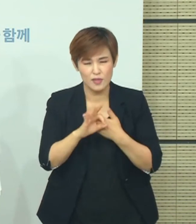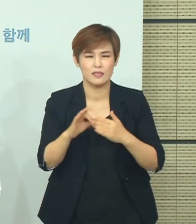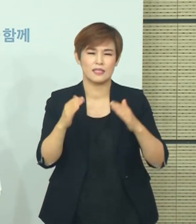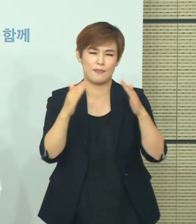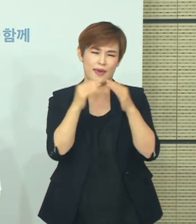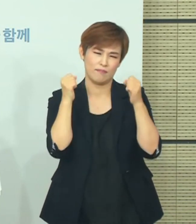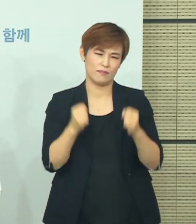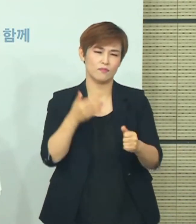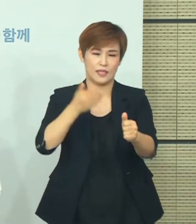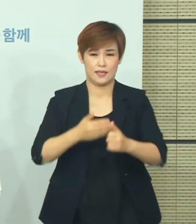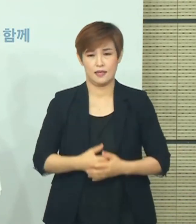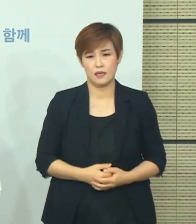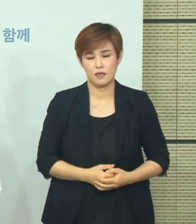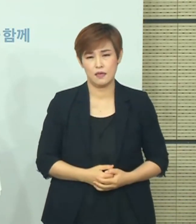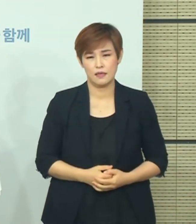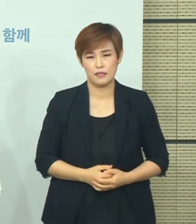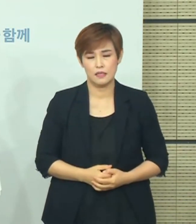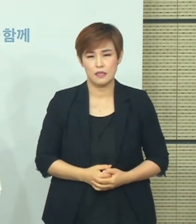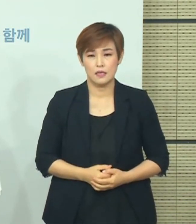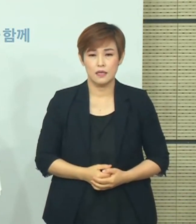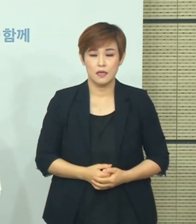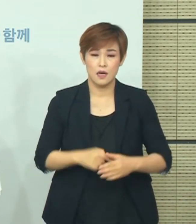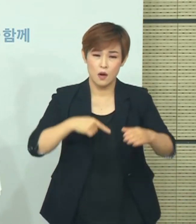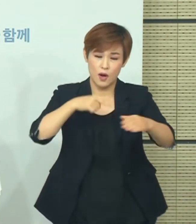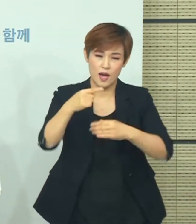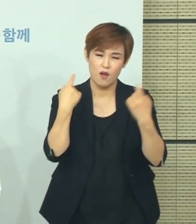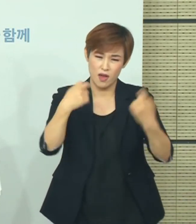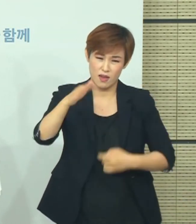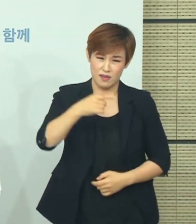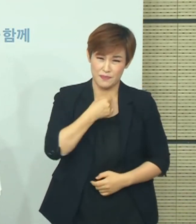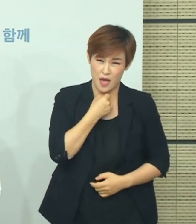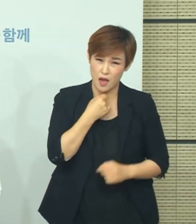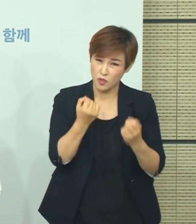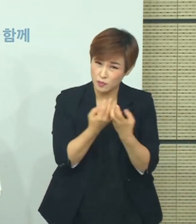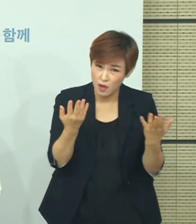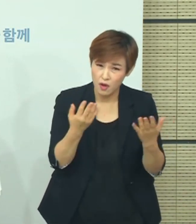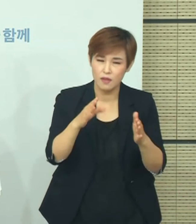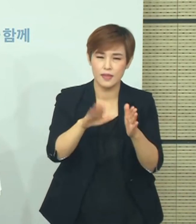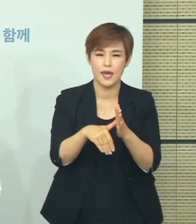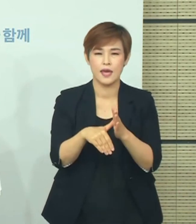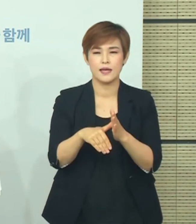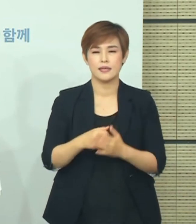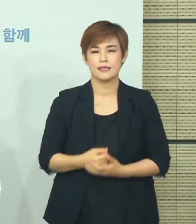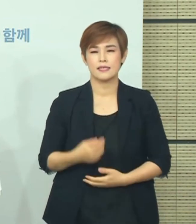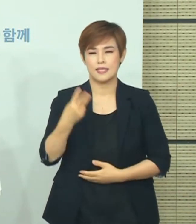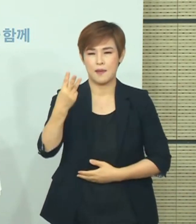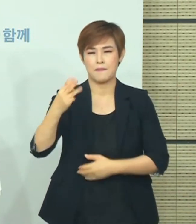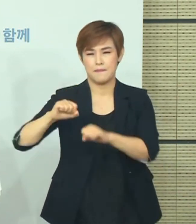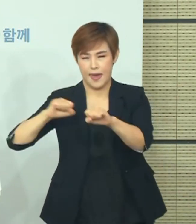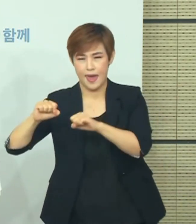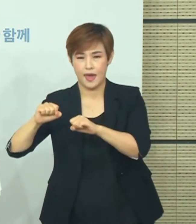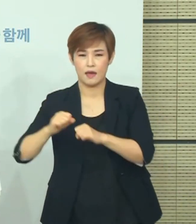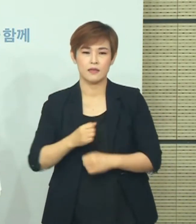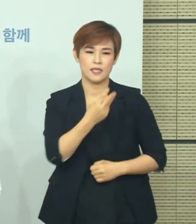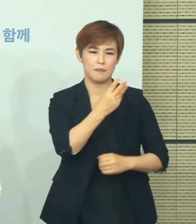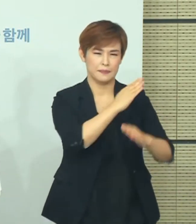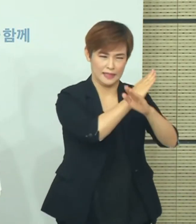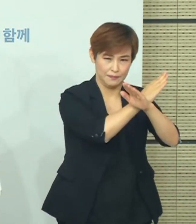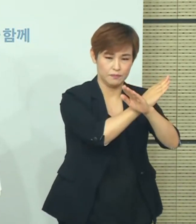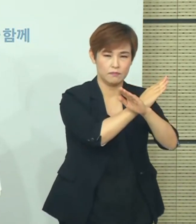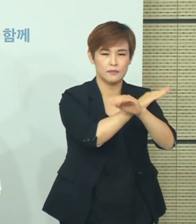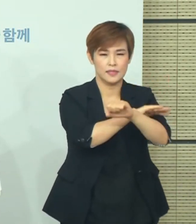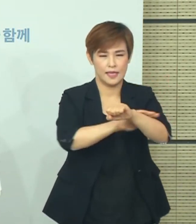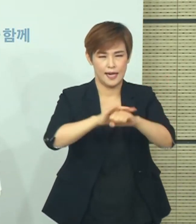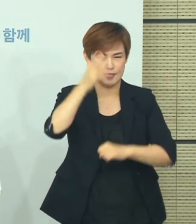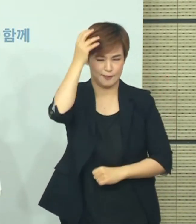당부드립니다. 불가피하게 휴가를 가게 되는 경우에는 휴가철 삼행, 상금, 즉 꼭 지키셔야 하는